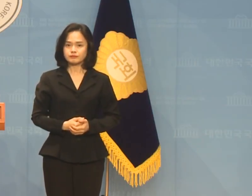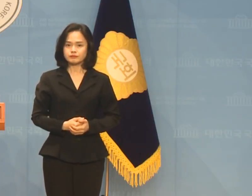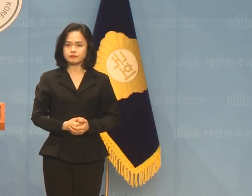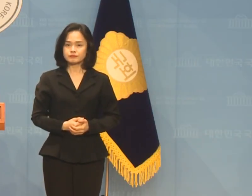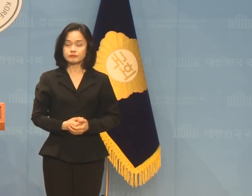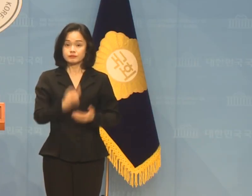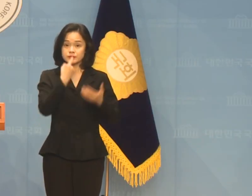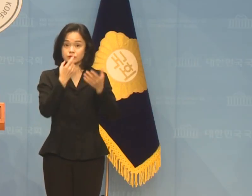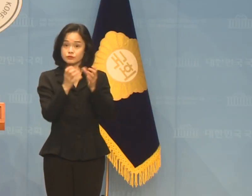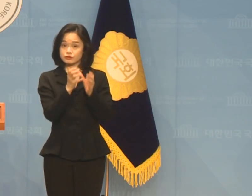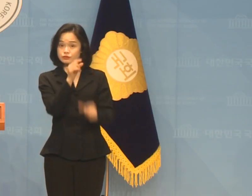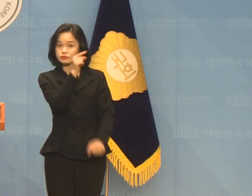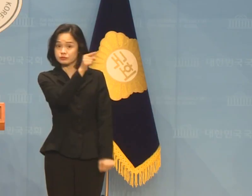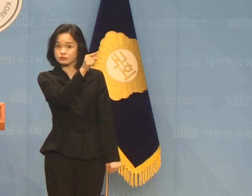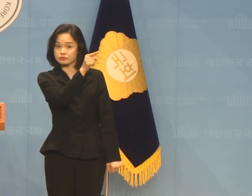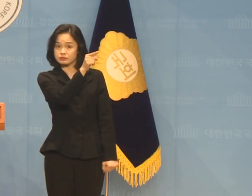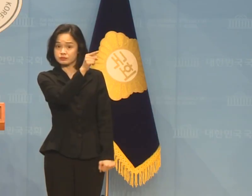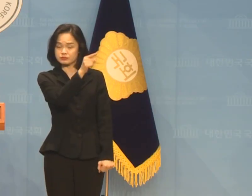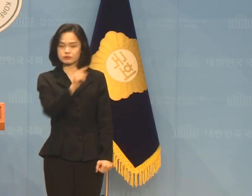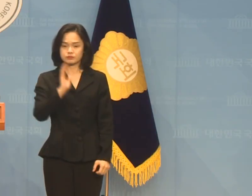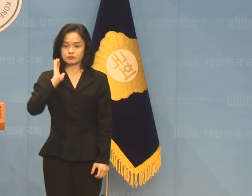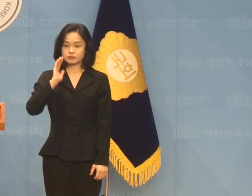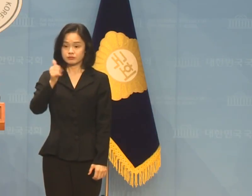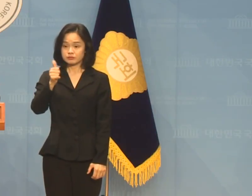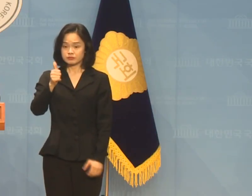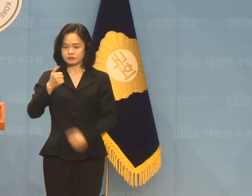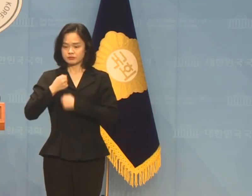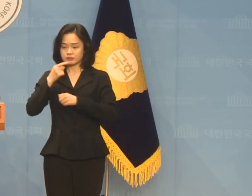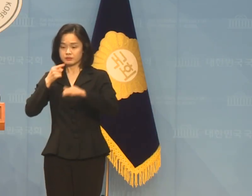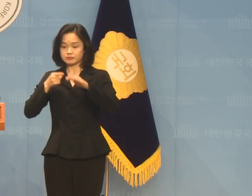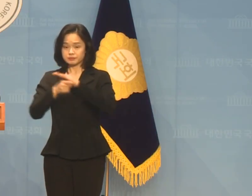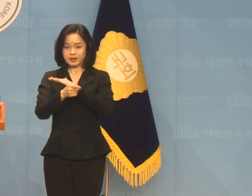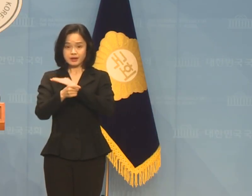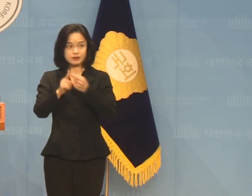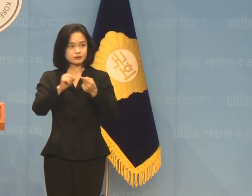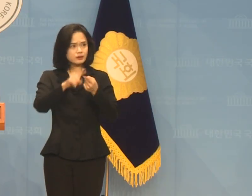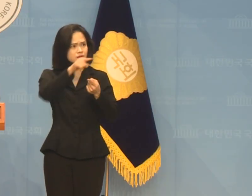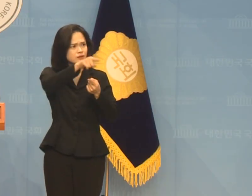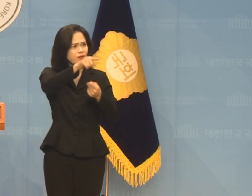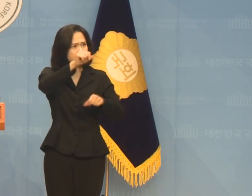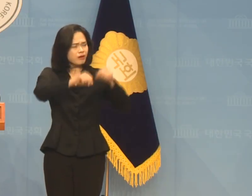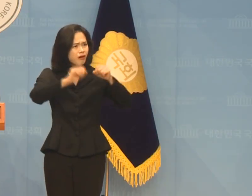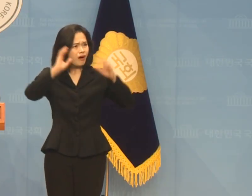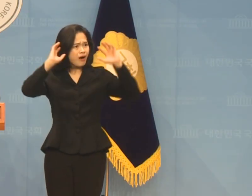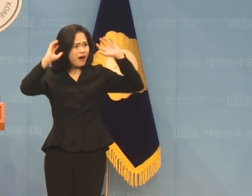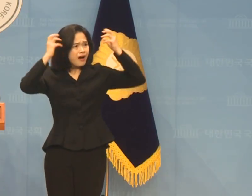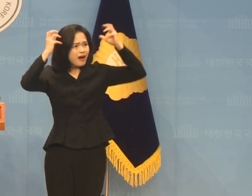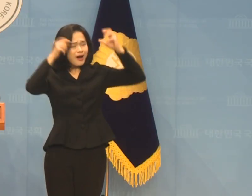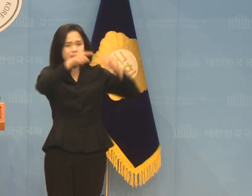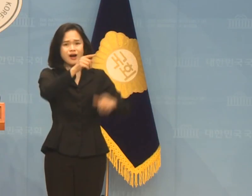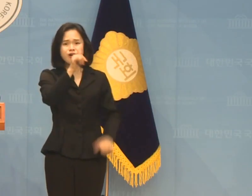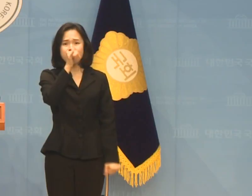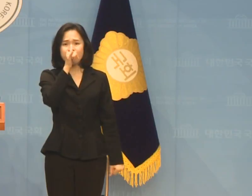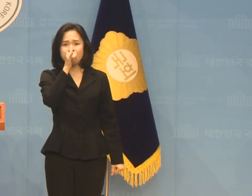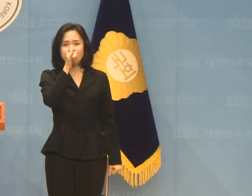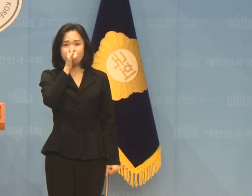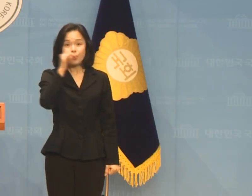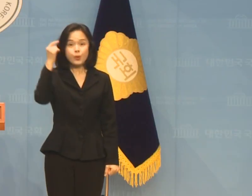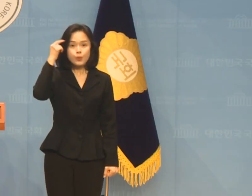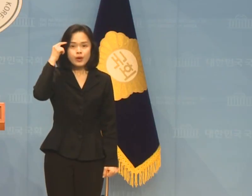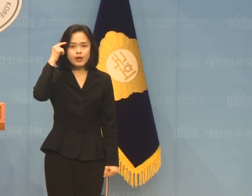계엄에 발작하고 있습니다. 자신들의 부정선거 전모가 밝혀질까 두려워서 떨고 있는